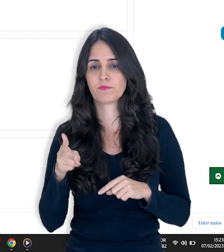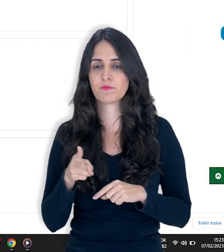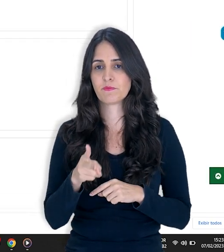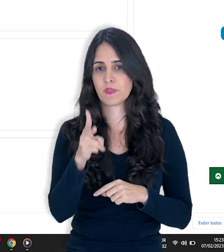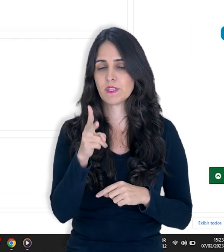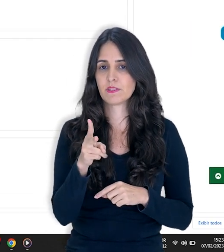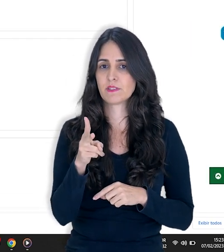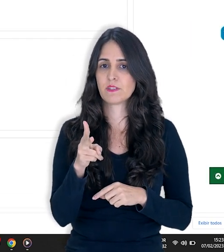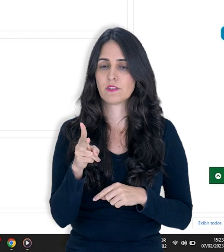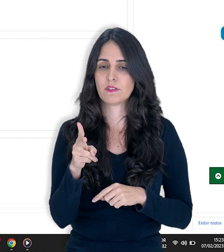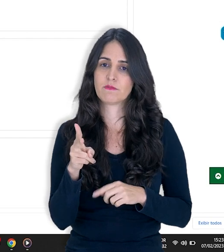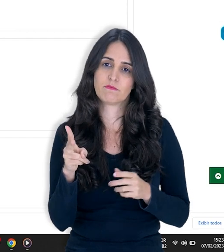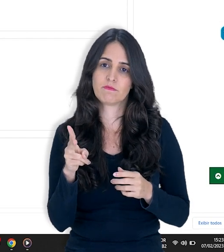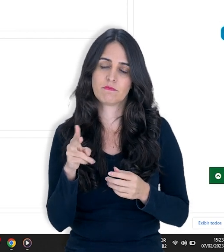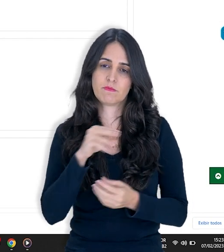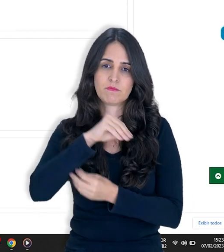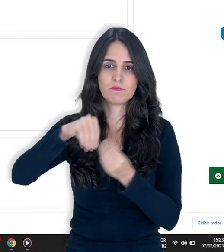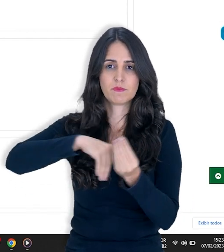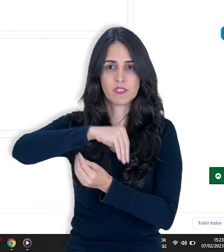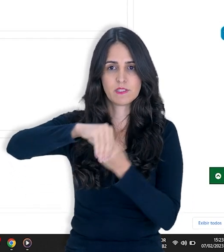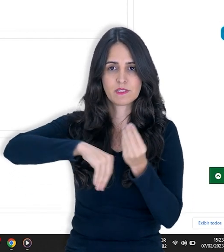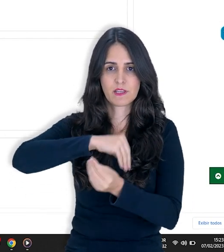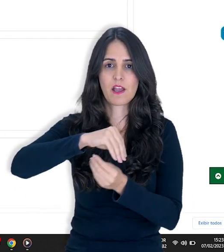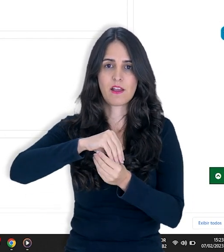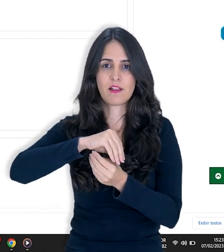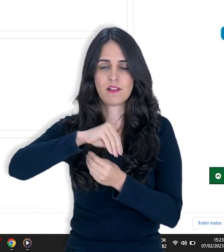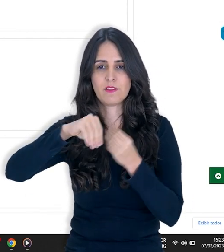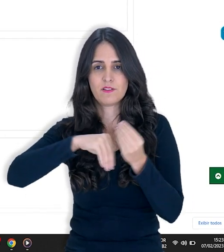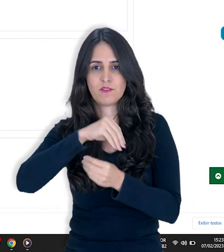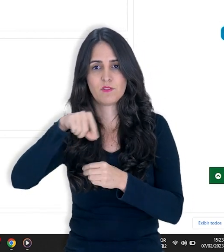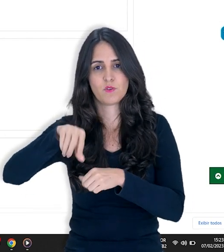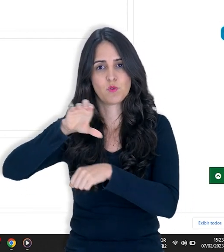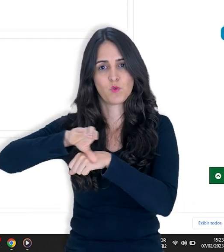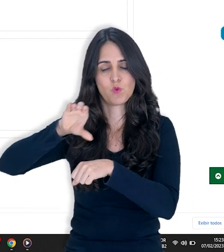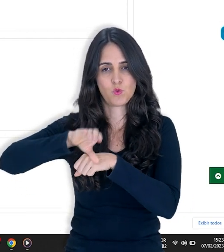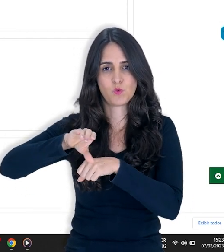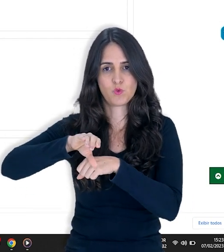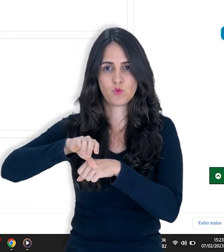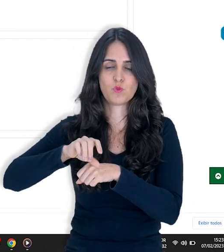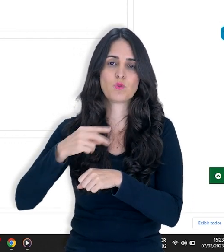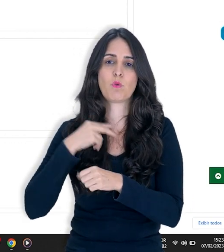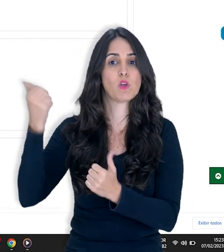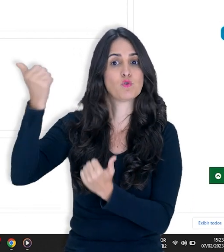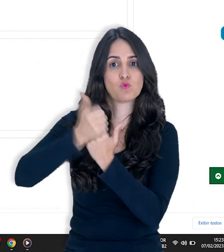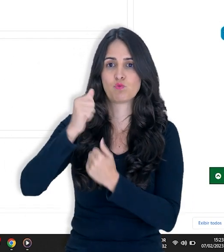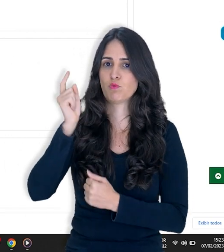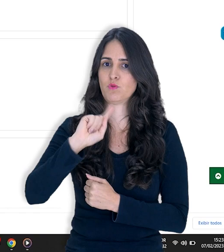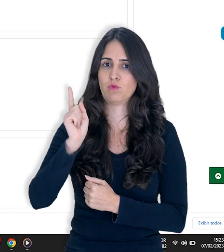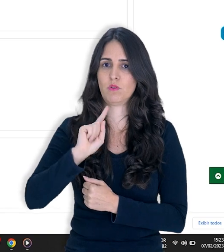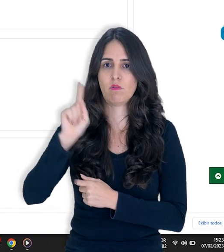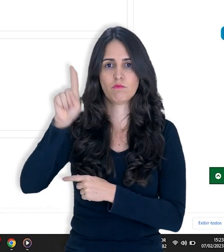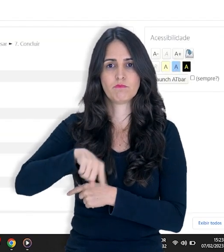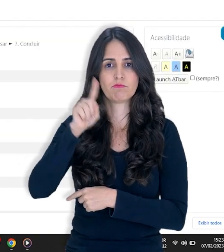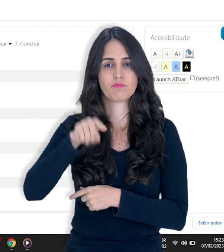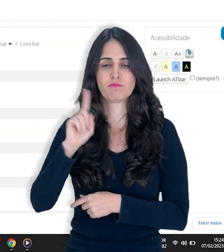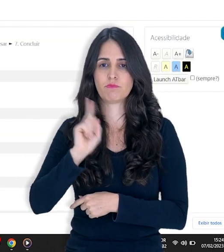permanecer com o conteúdo do curso, então é mesclar o conteúdo do backup com este curso e não excluir, tá bom?